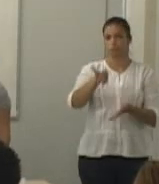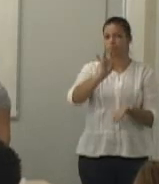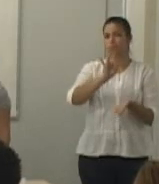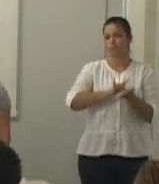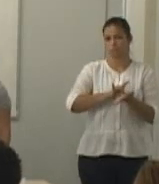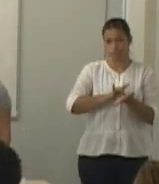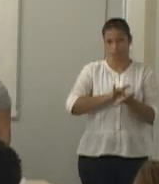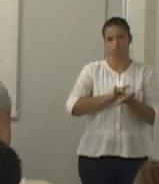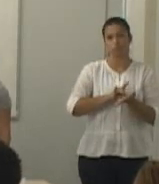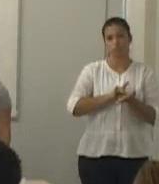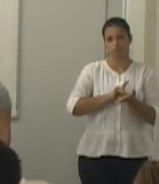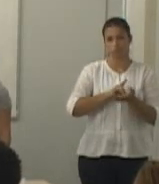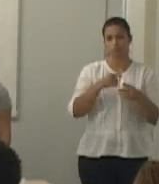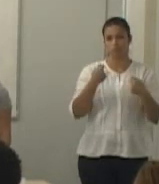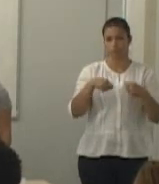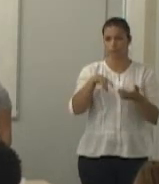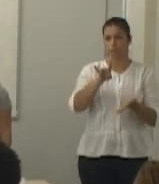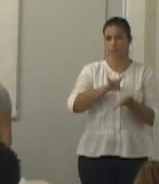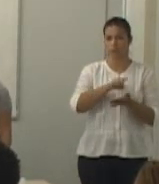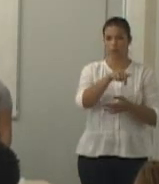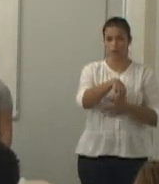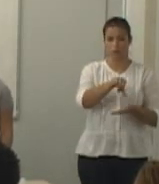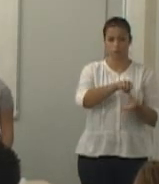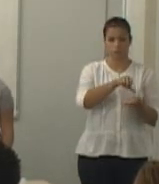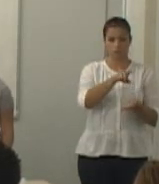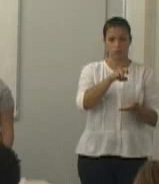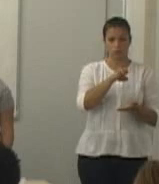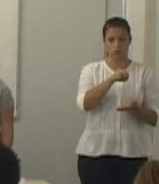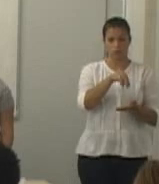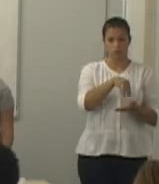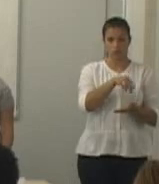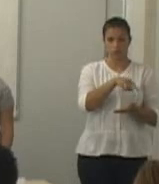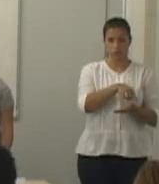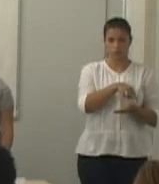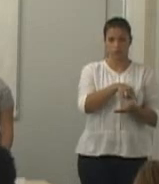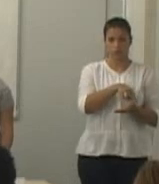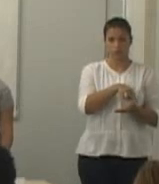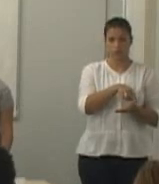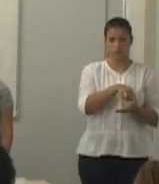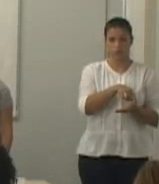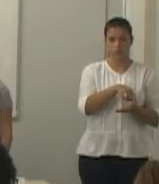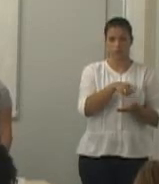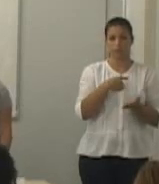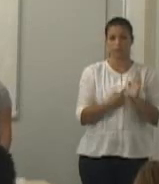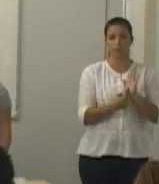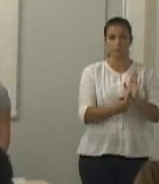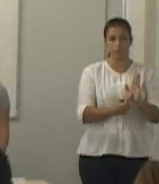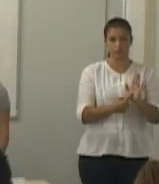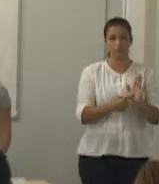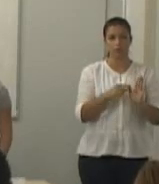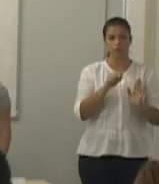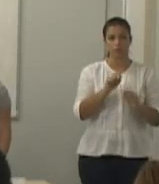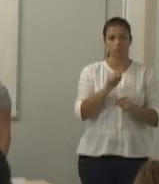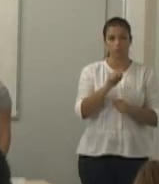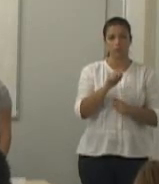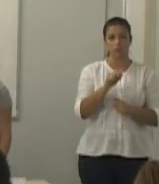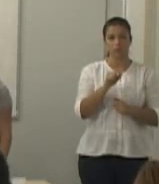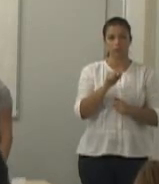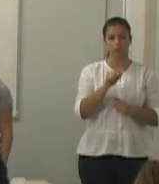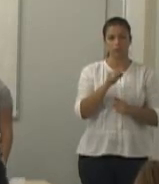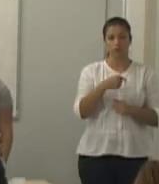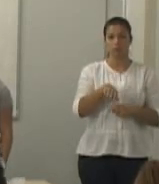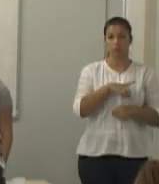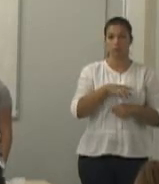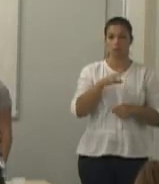implantar o campus de xerém em Santa Cruz da Serra que é a perspectiva mais rápida e mais